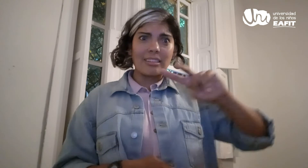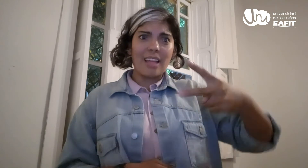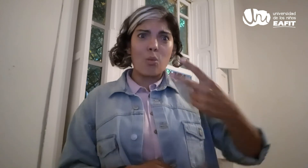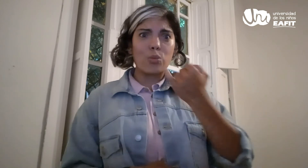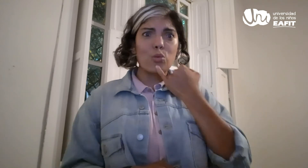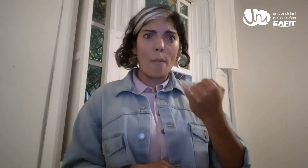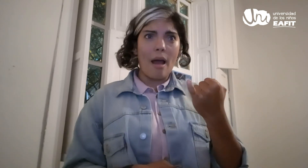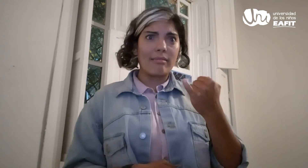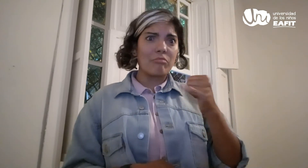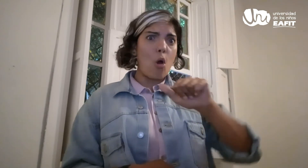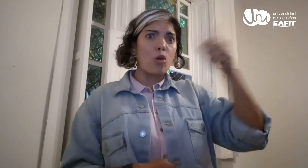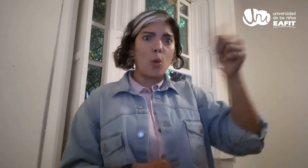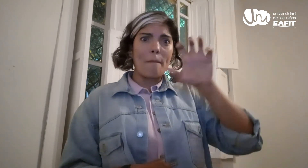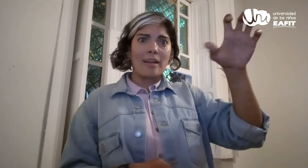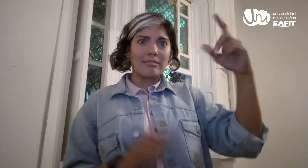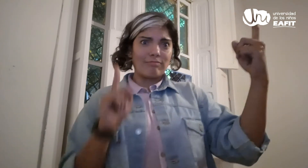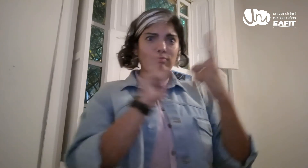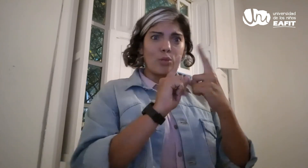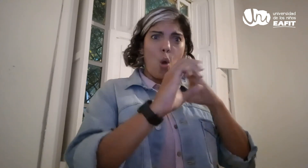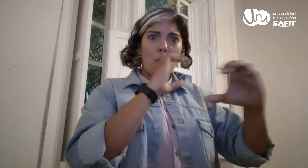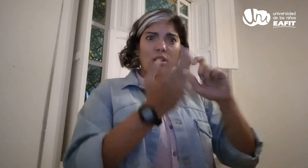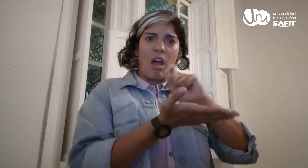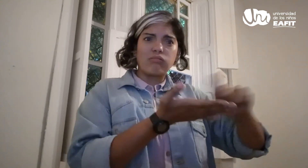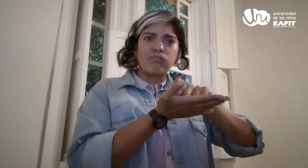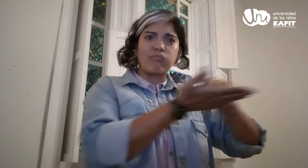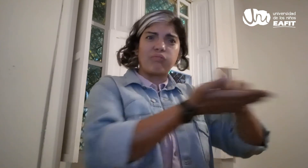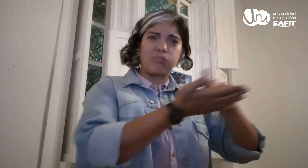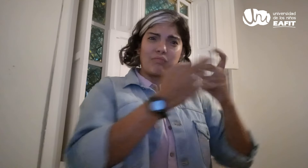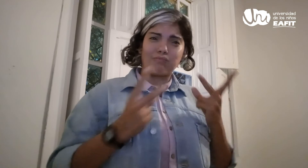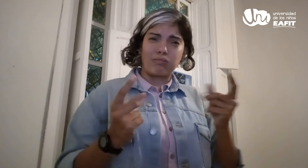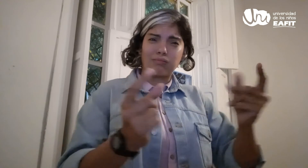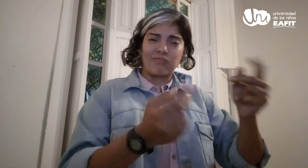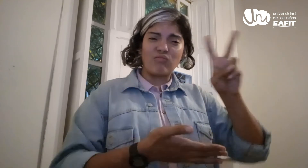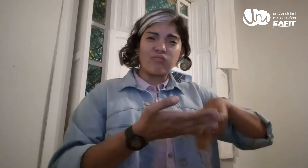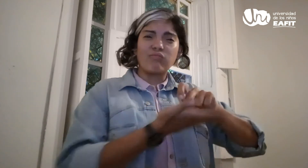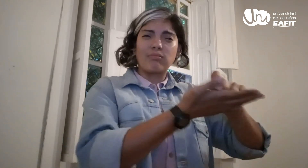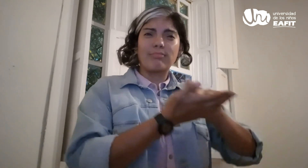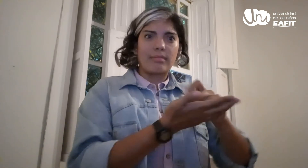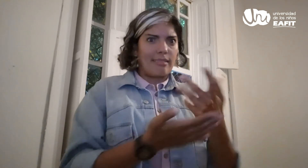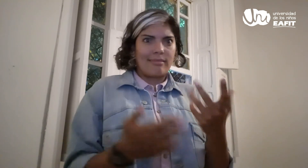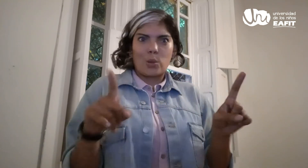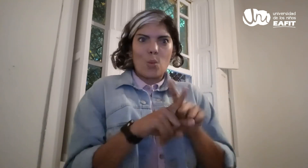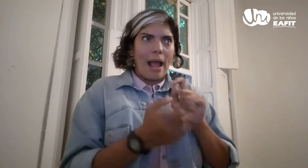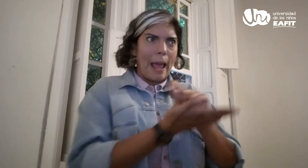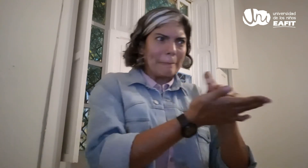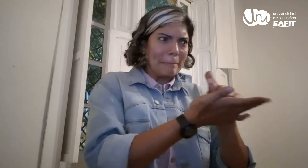puede ser el inglés o el francés o el alemán. Pero al encontrarse con un extranjero, comunicarse a través de la escritura no